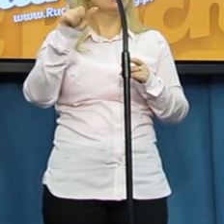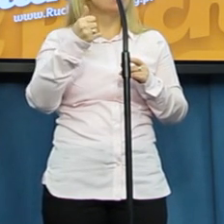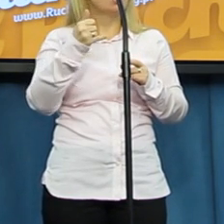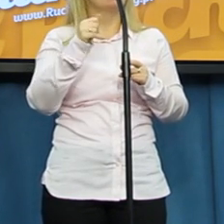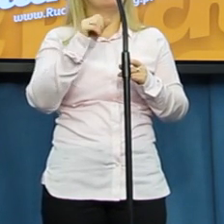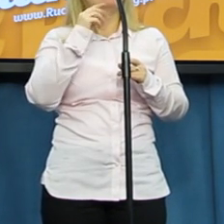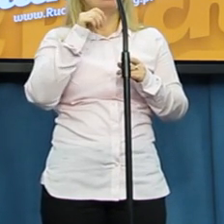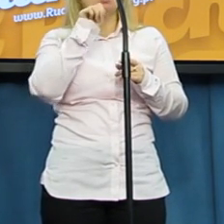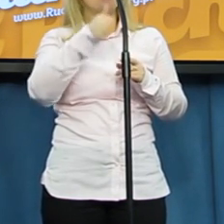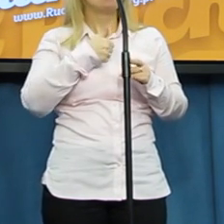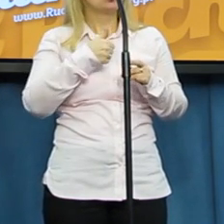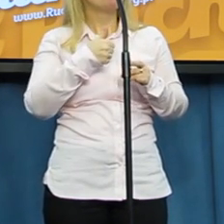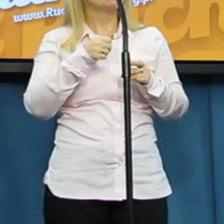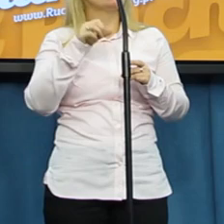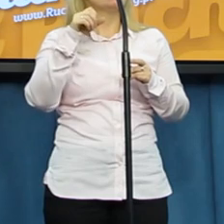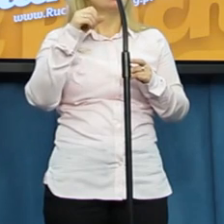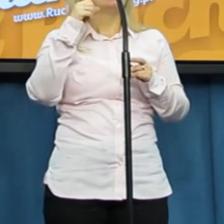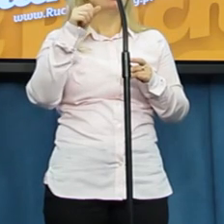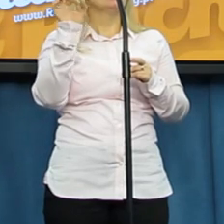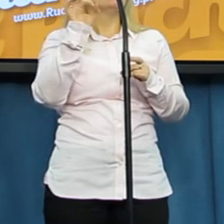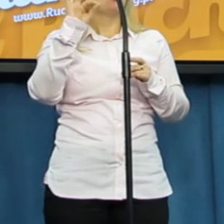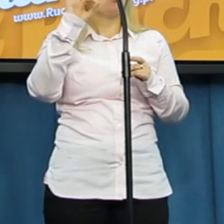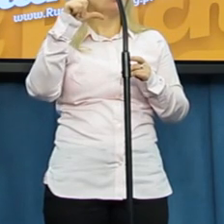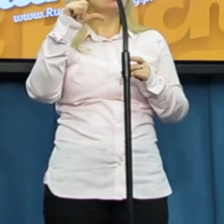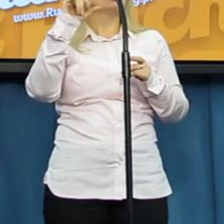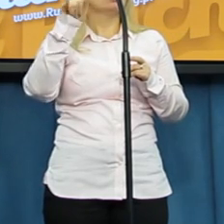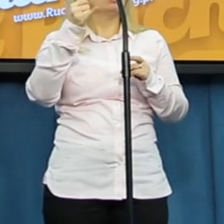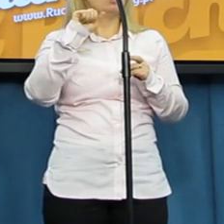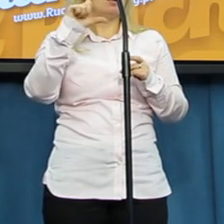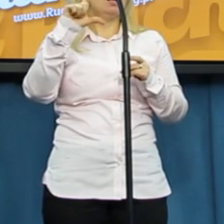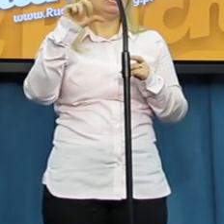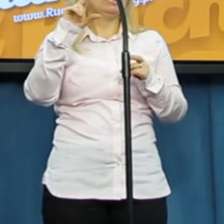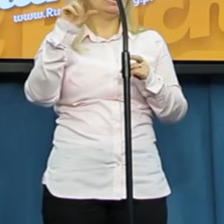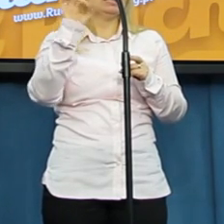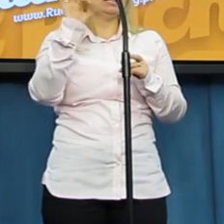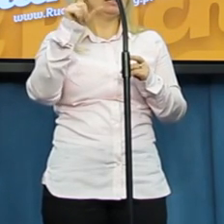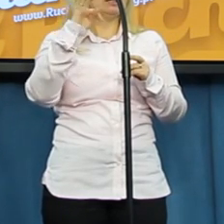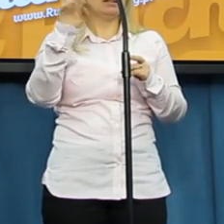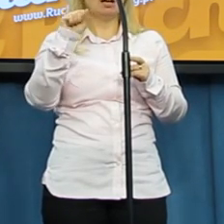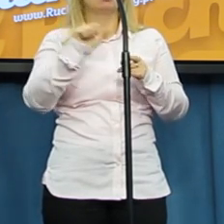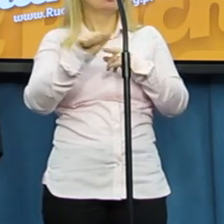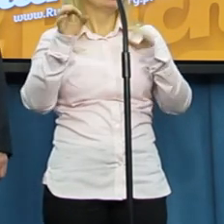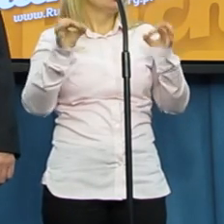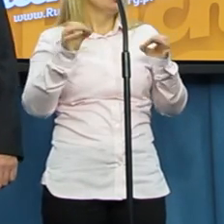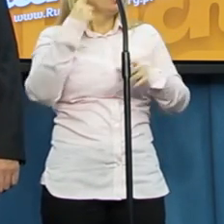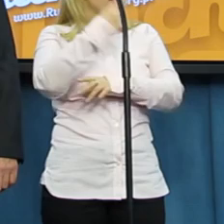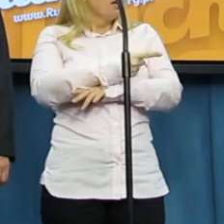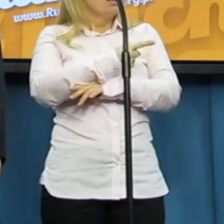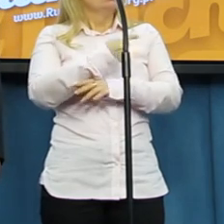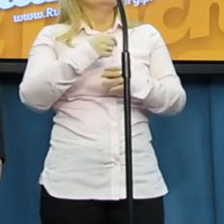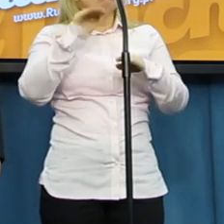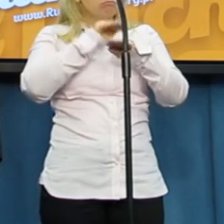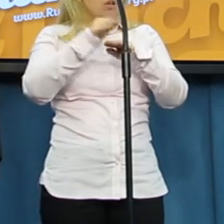dobre kontakty z Zielonymi i z ALDE. No i ta decyzja dzisiaj, że decyzja zaakceptowana przez